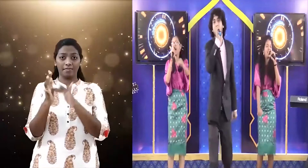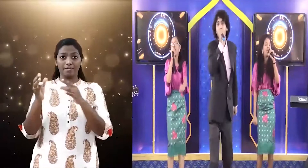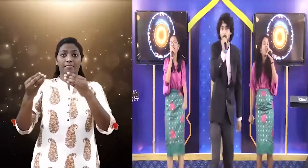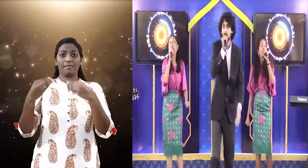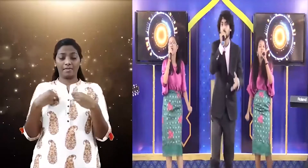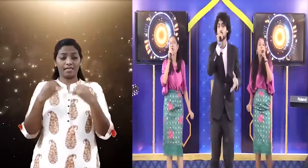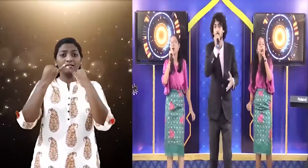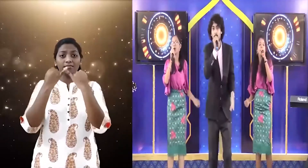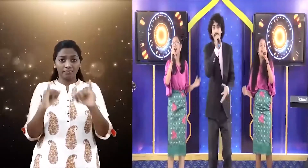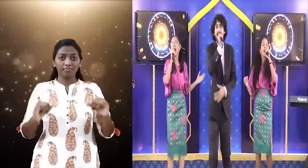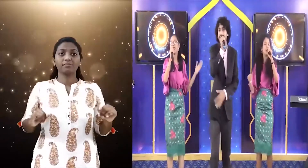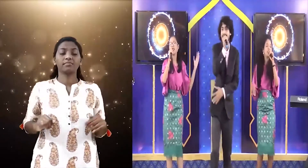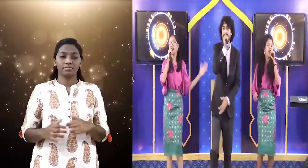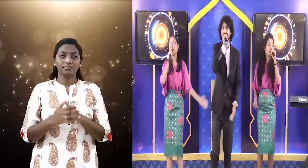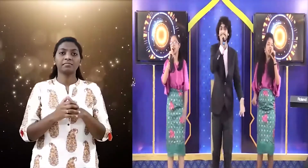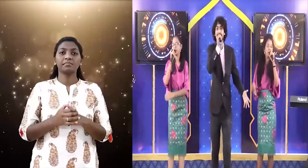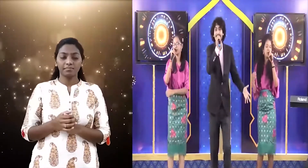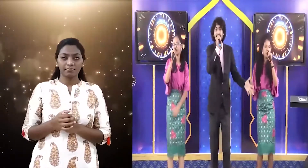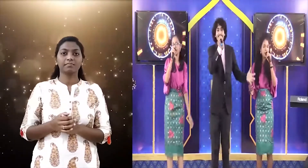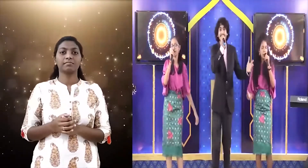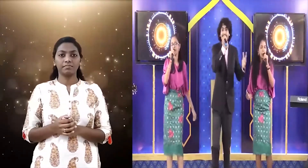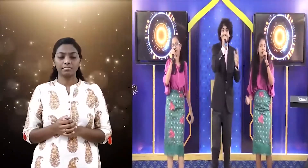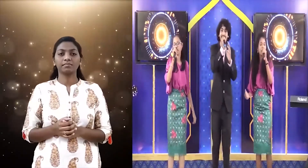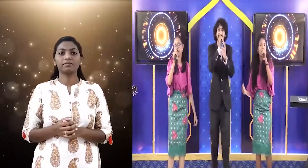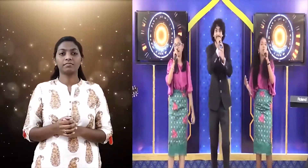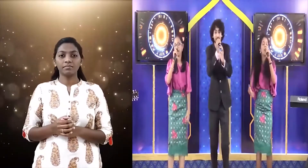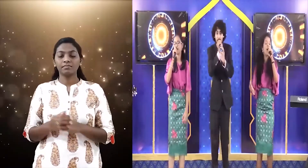आजादी, यीशु में आजादी।